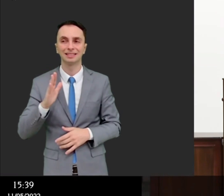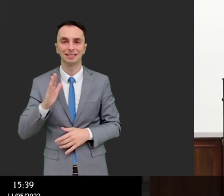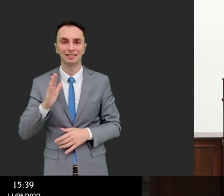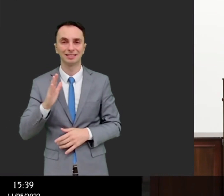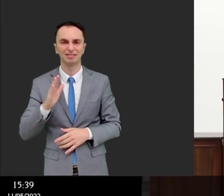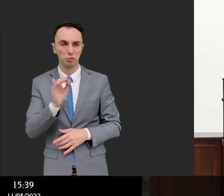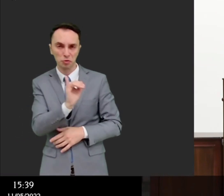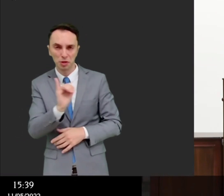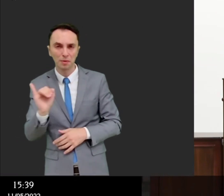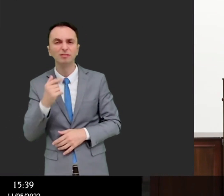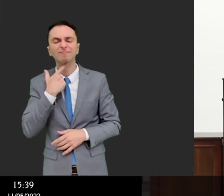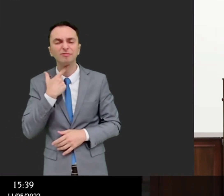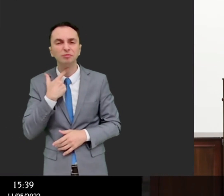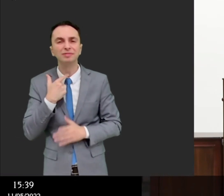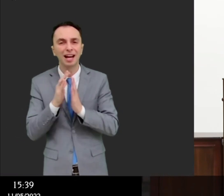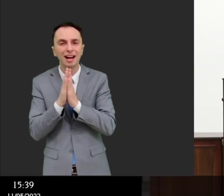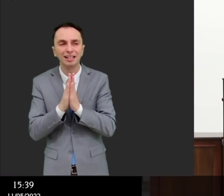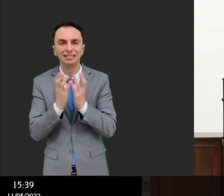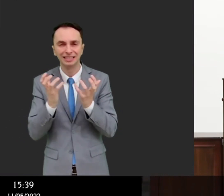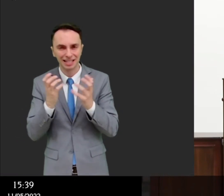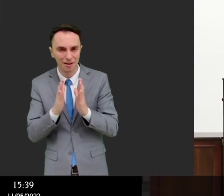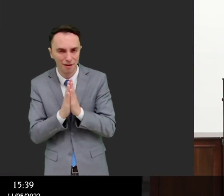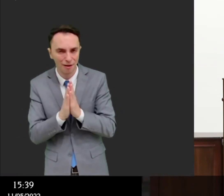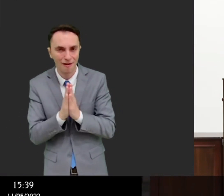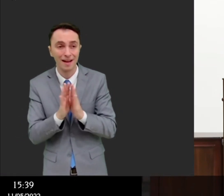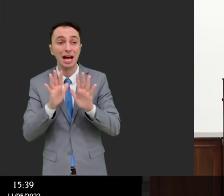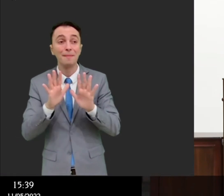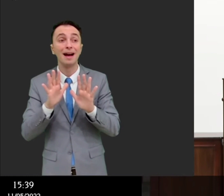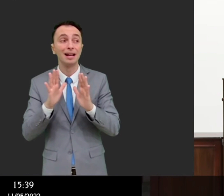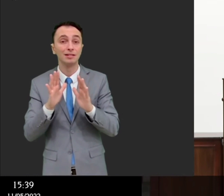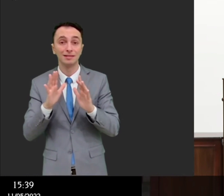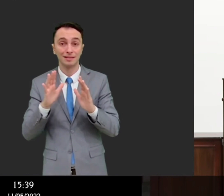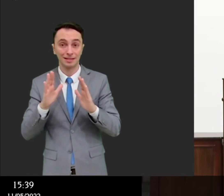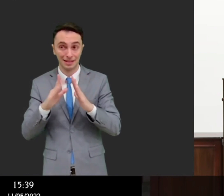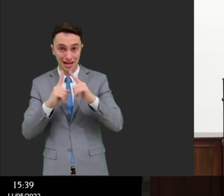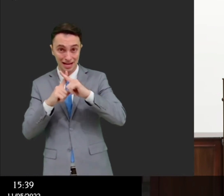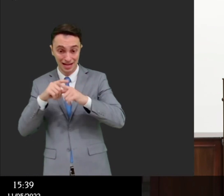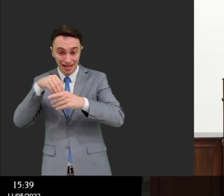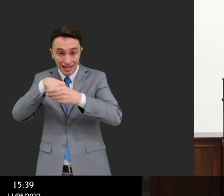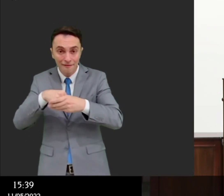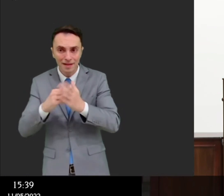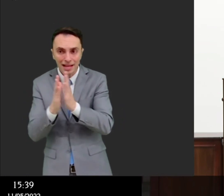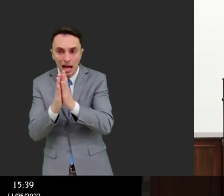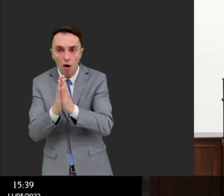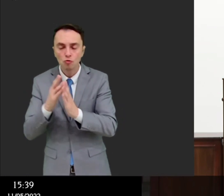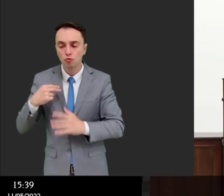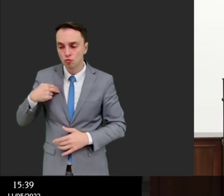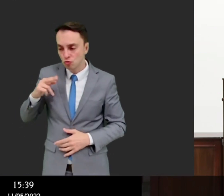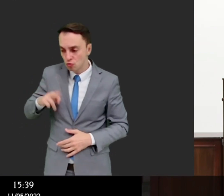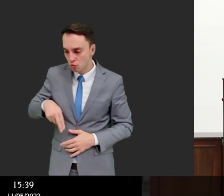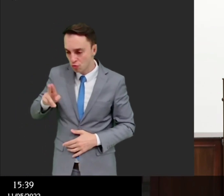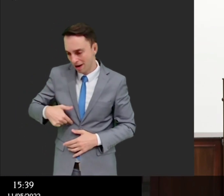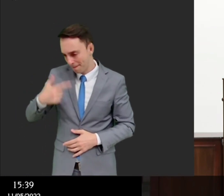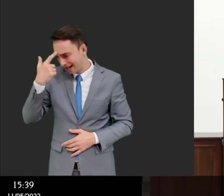como nunca orou na igreja, a pessoa tem aquele receio, né? Mas vou começar a orar, e se